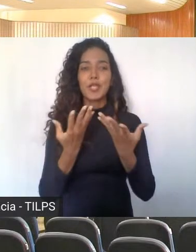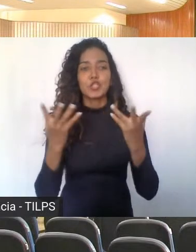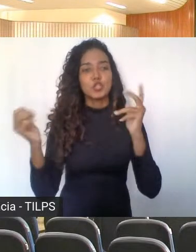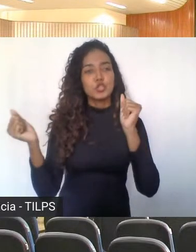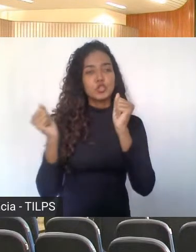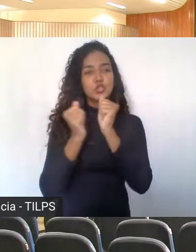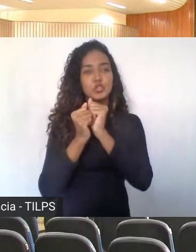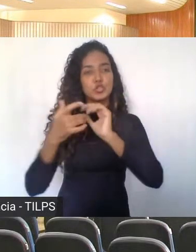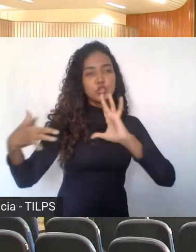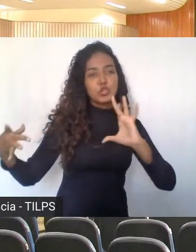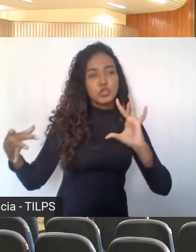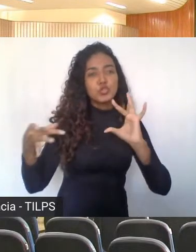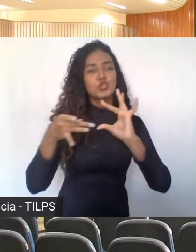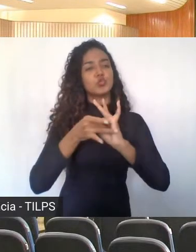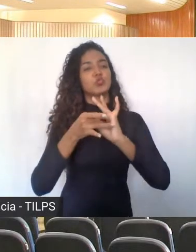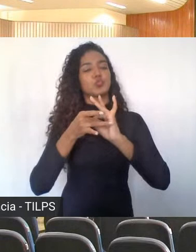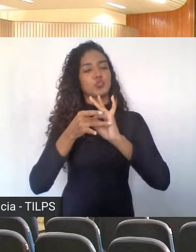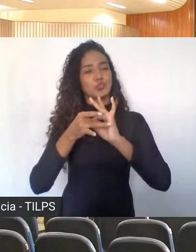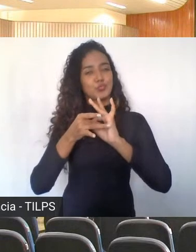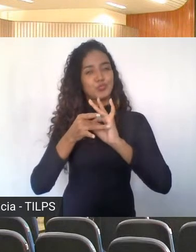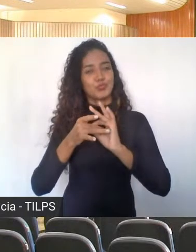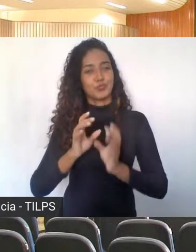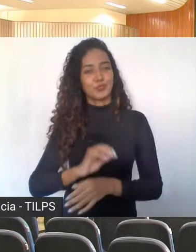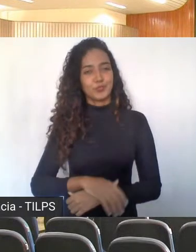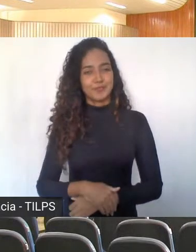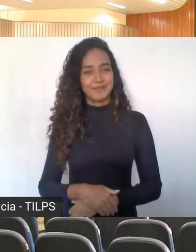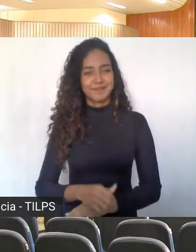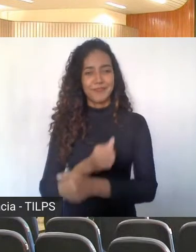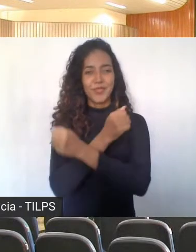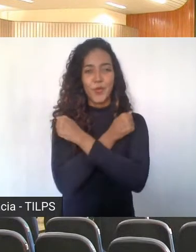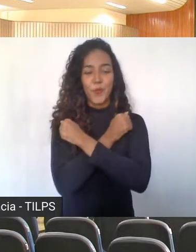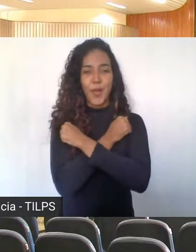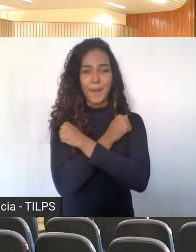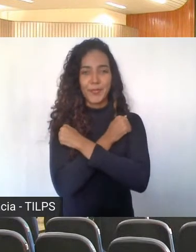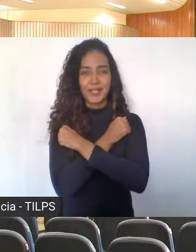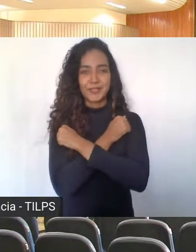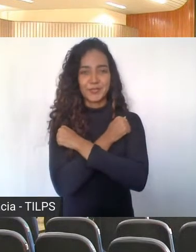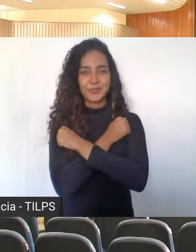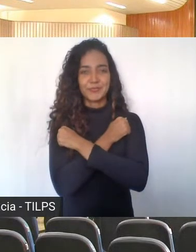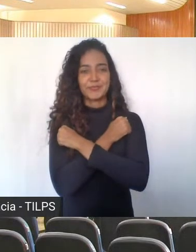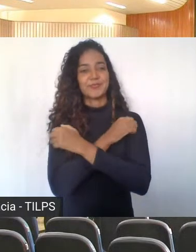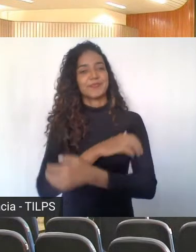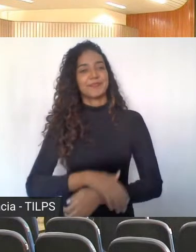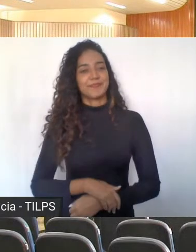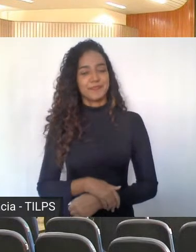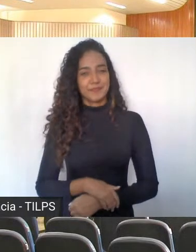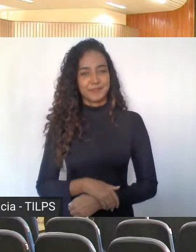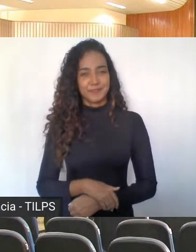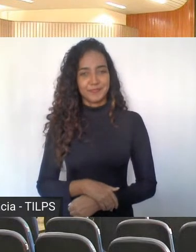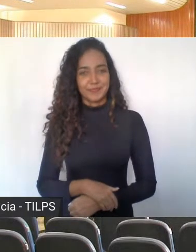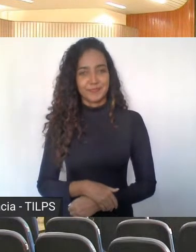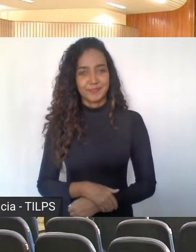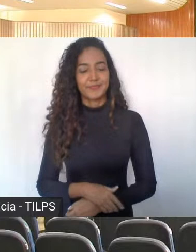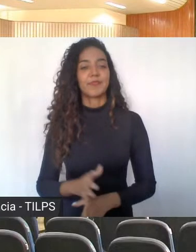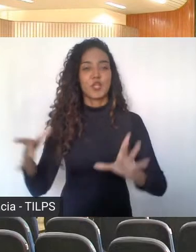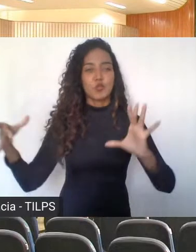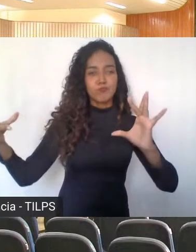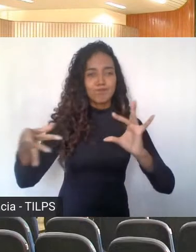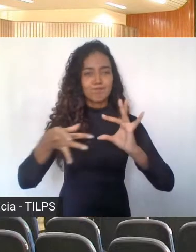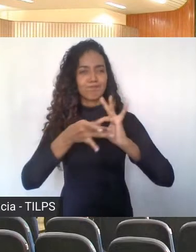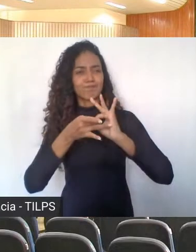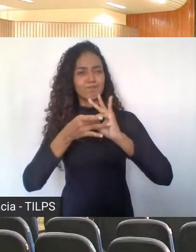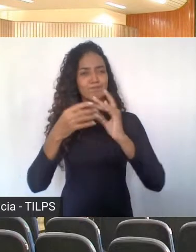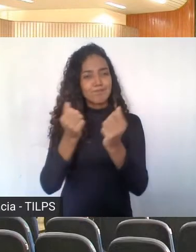juntos, juntas e juntos. Um abraço, queridos, um abraço, queridas, estamos juntos,